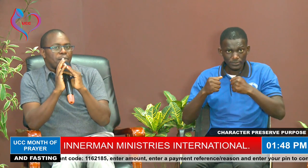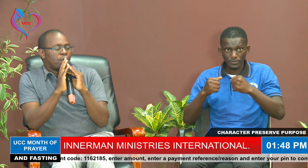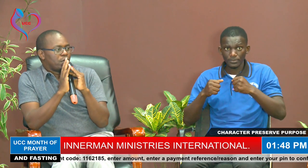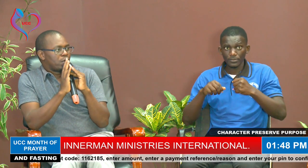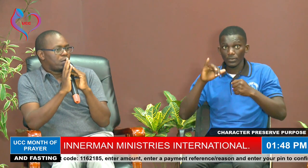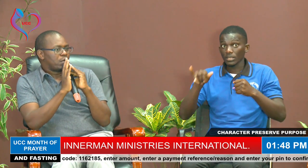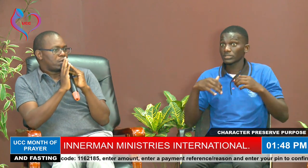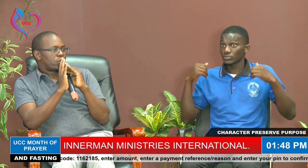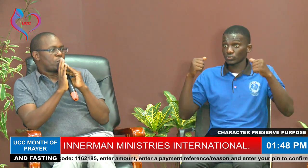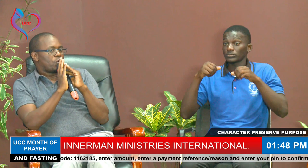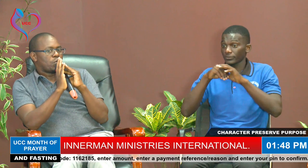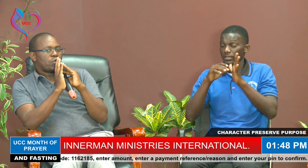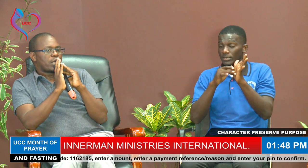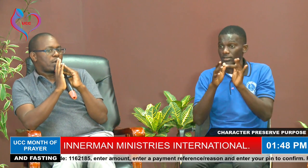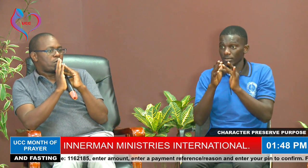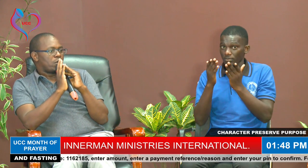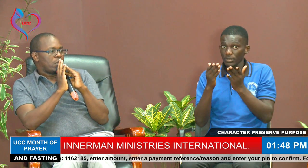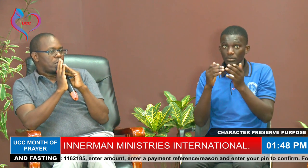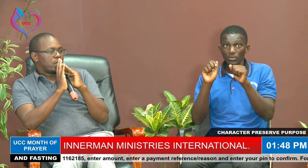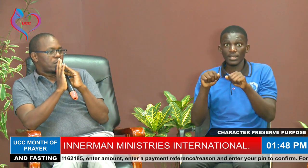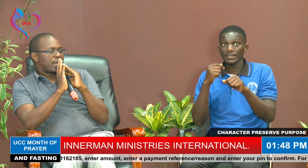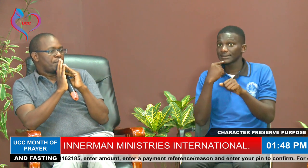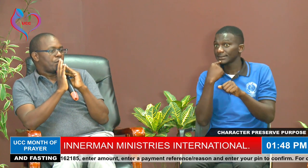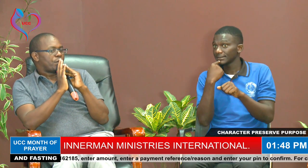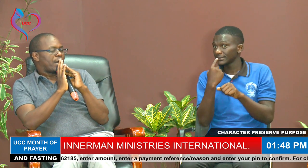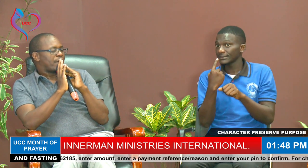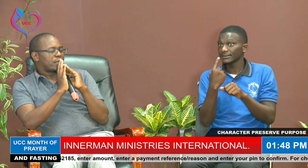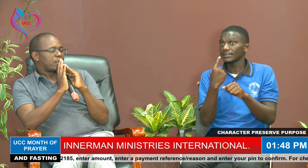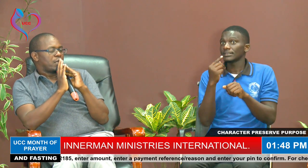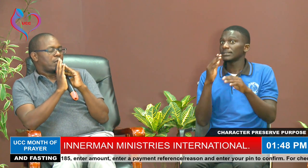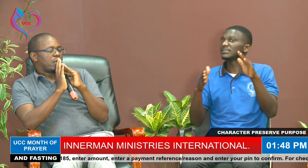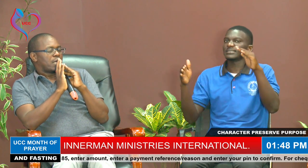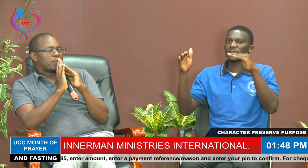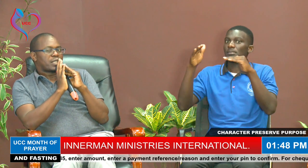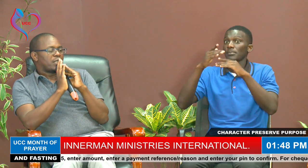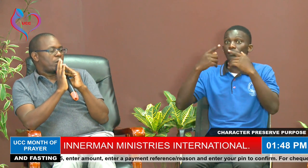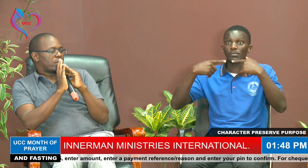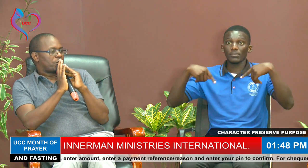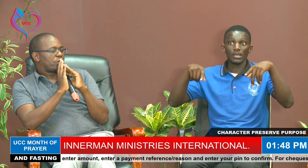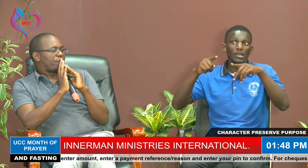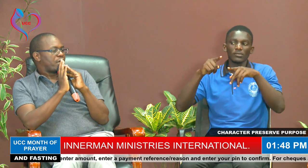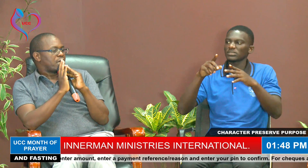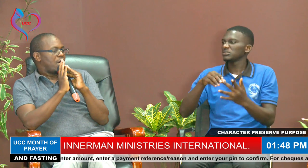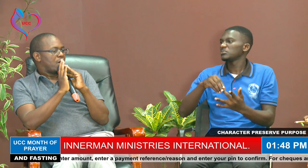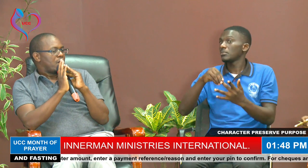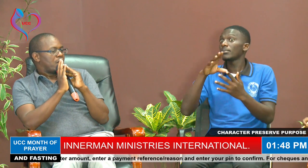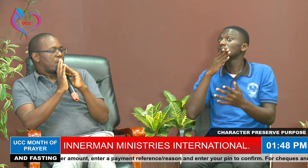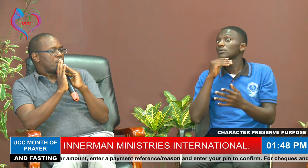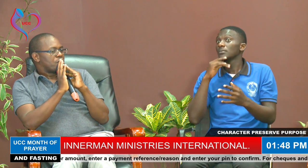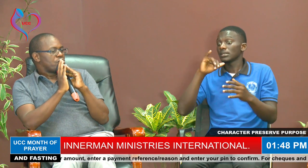Bible osobola okumwogerako nti ali beyond us, yayiri musajja wanjawulo. Joseph yayita mu